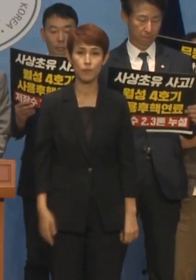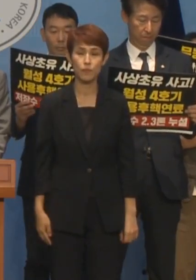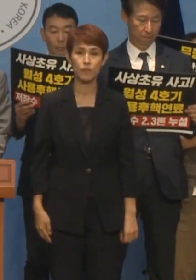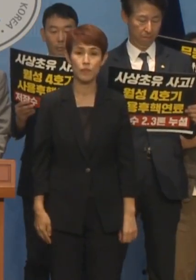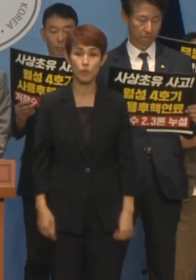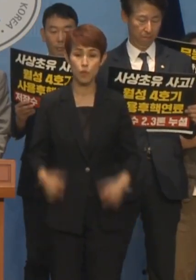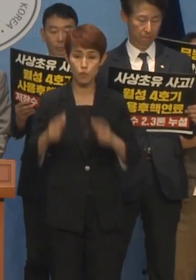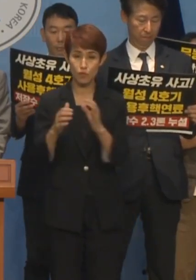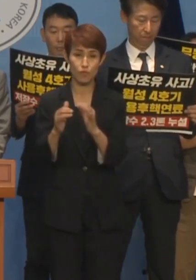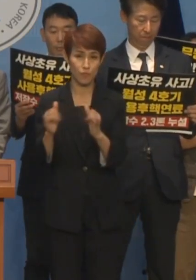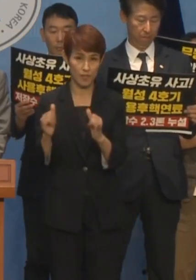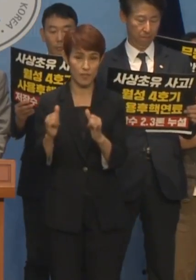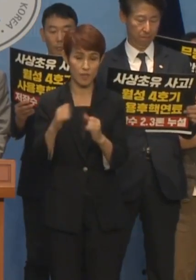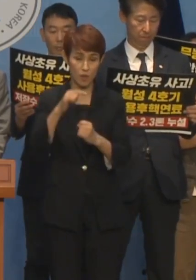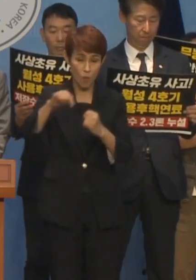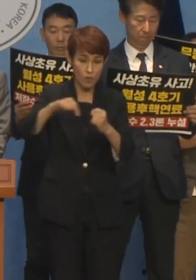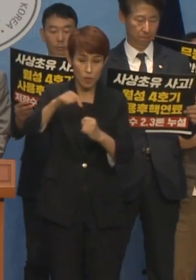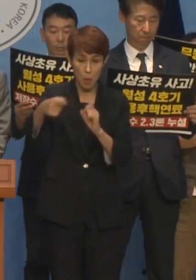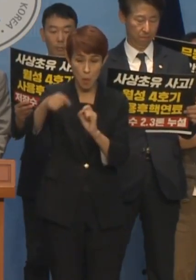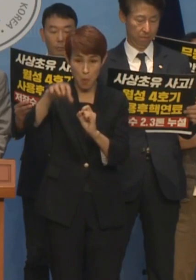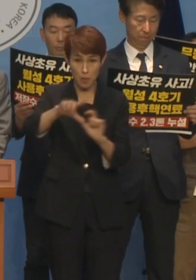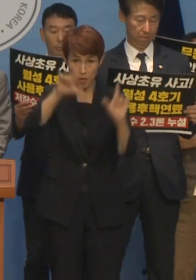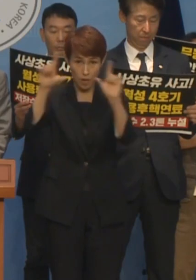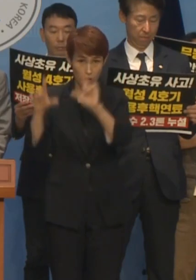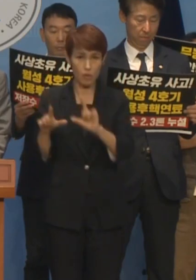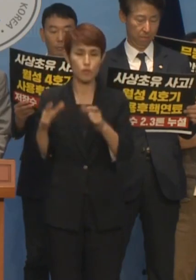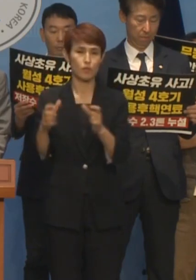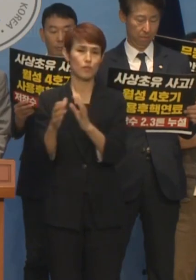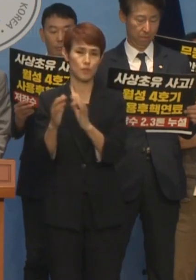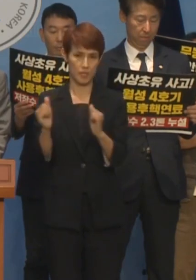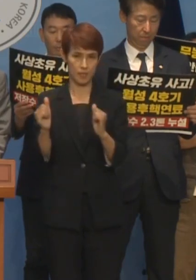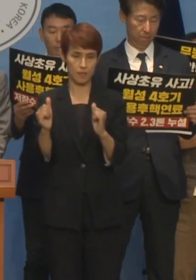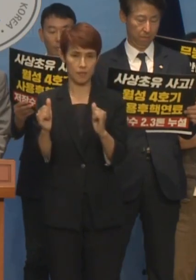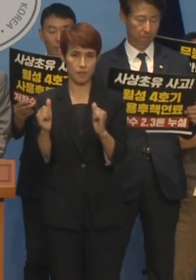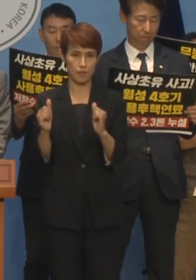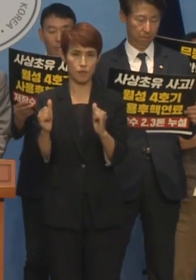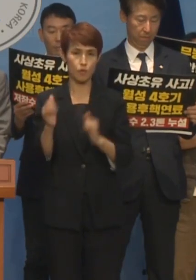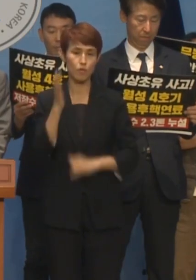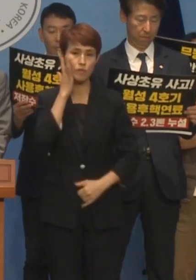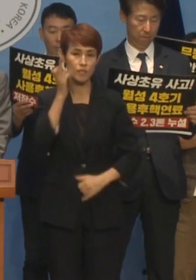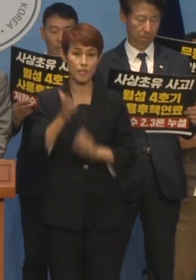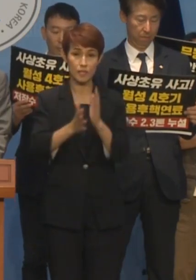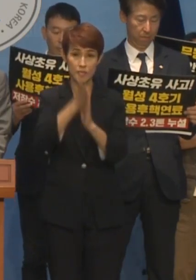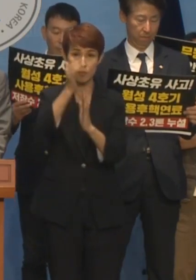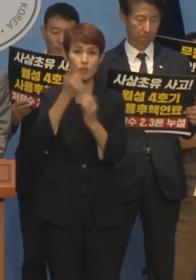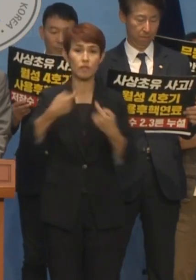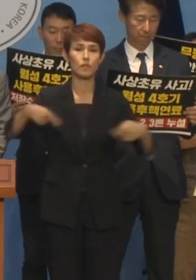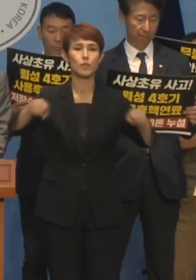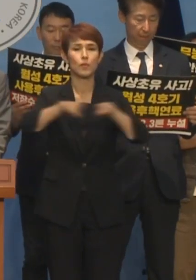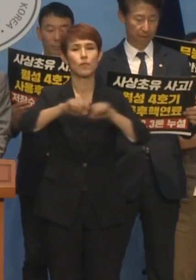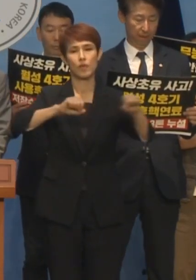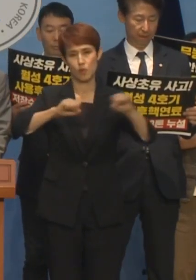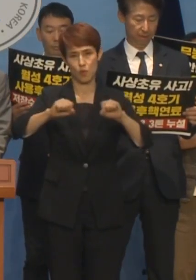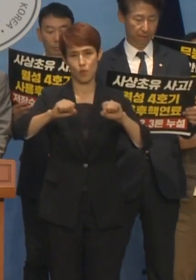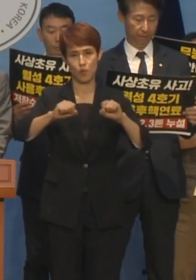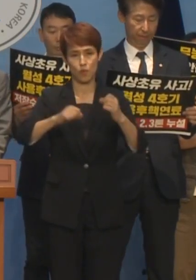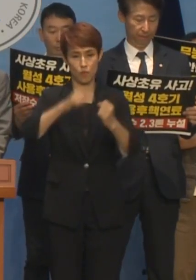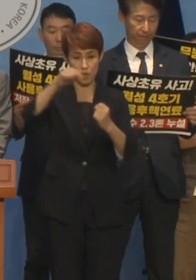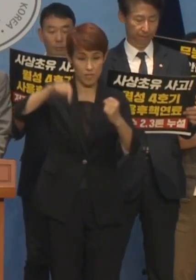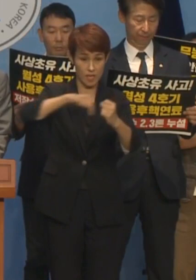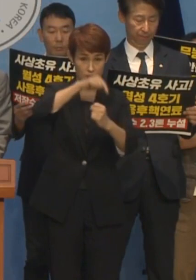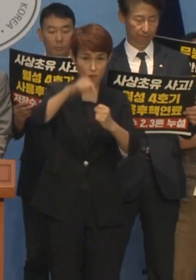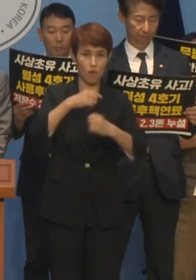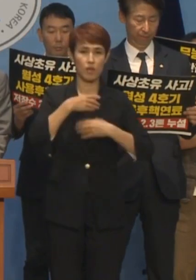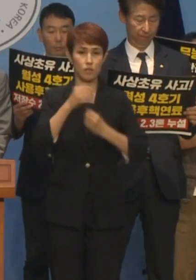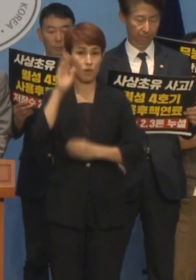월성주민, 양남면 원전대책위원회, 탈핵 울산시민 공동행동, 원자력 안전과 미래,